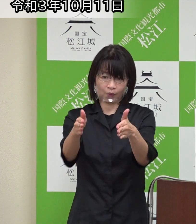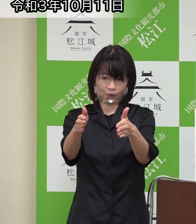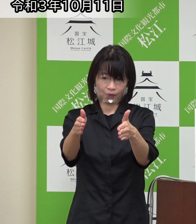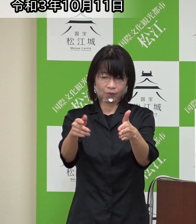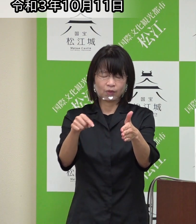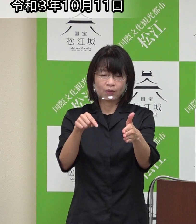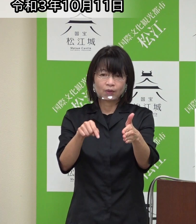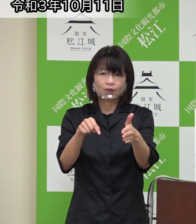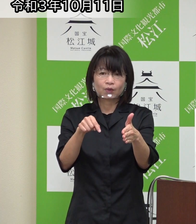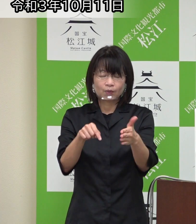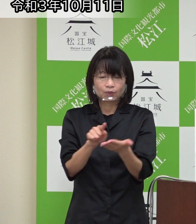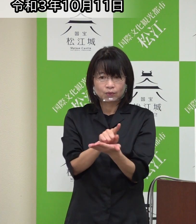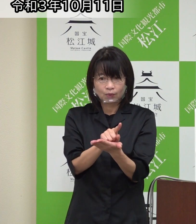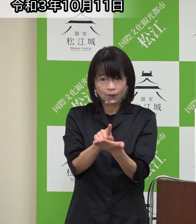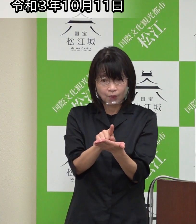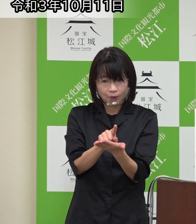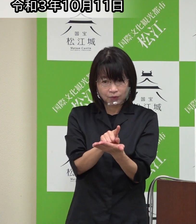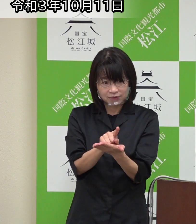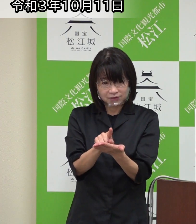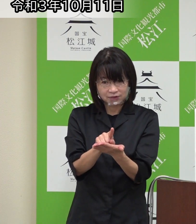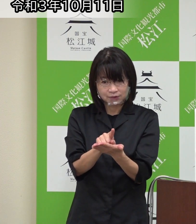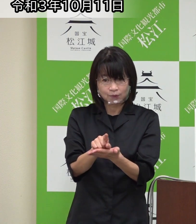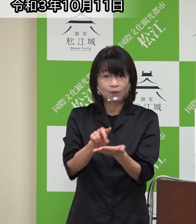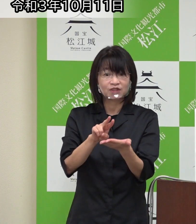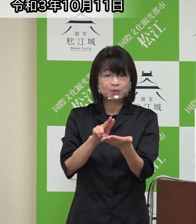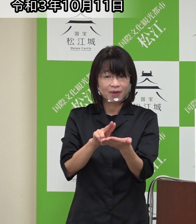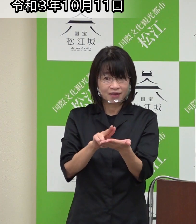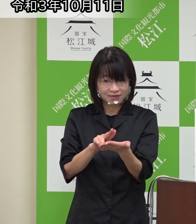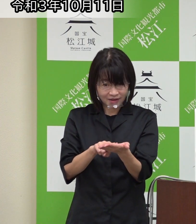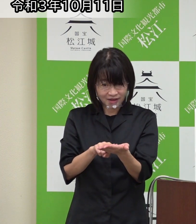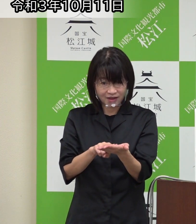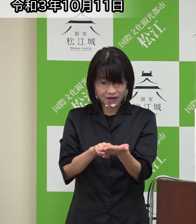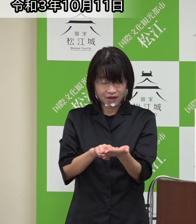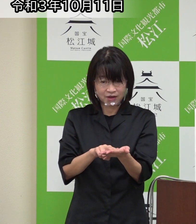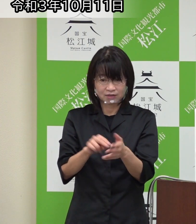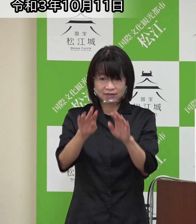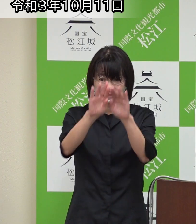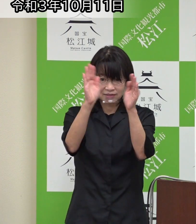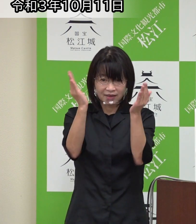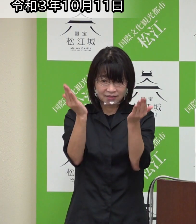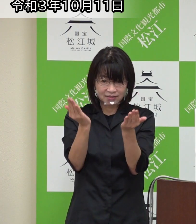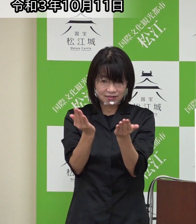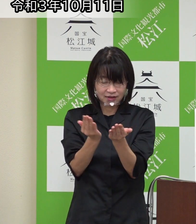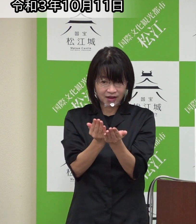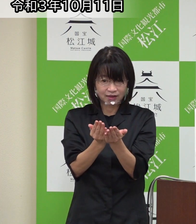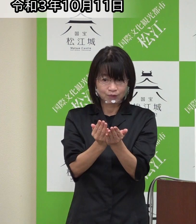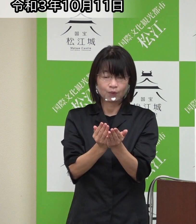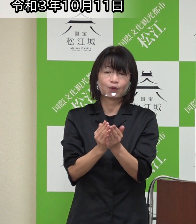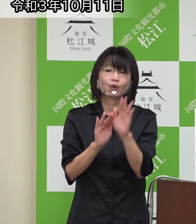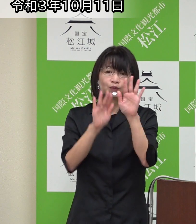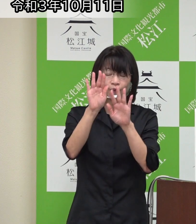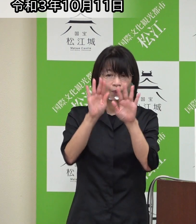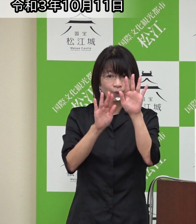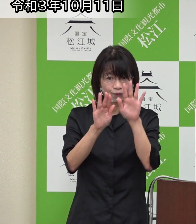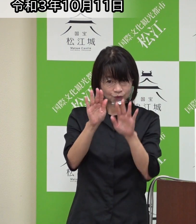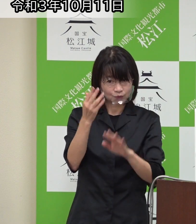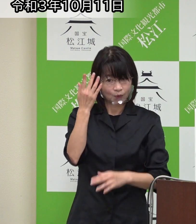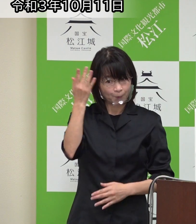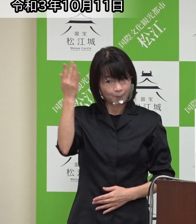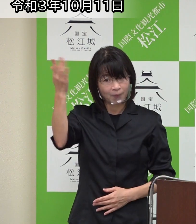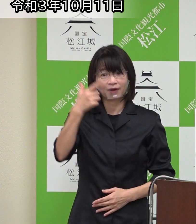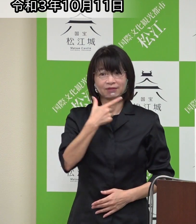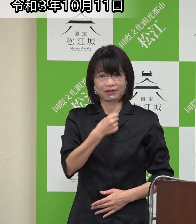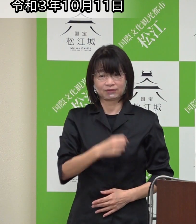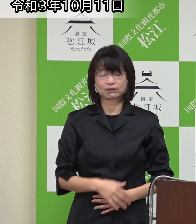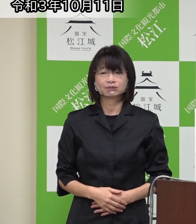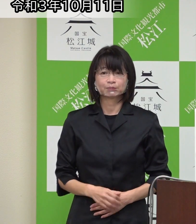用方針というのをある程度見据えた上で全体のエリアビジョンに展開していきたいというふうな思いを持っておりまして、33年以